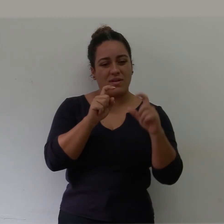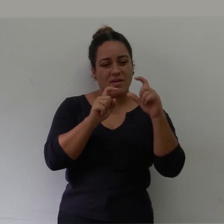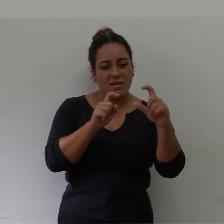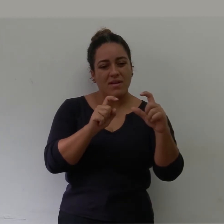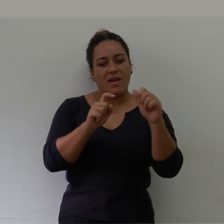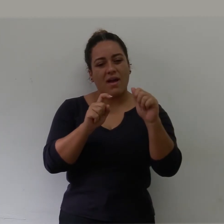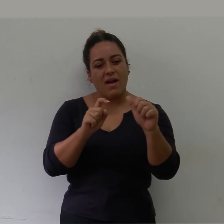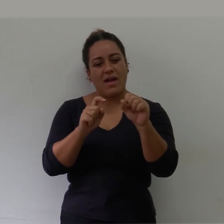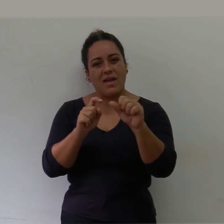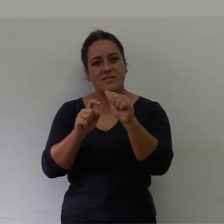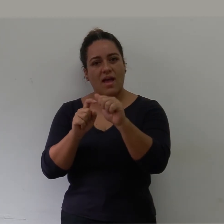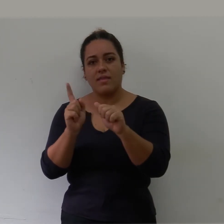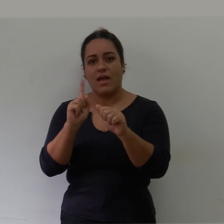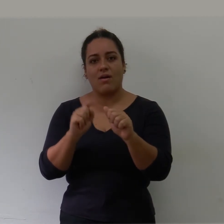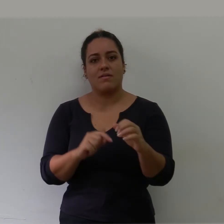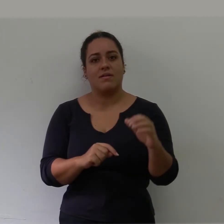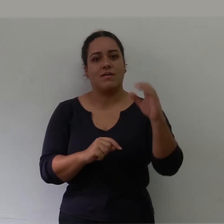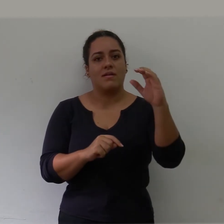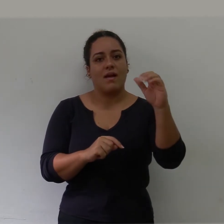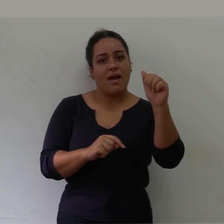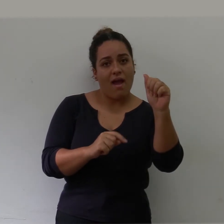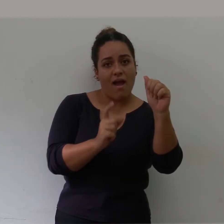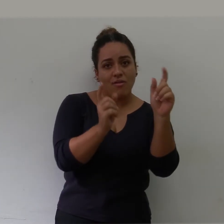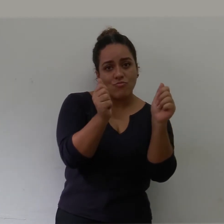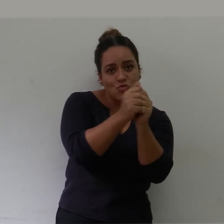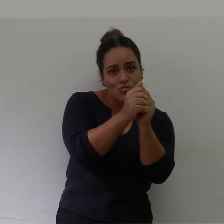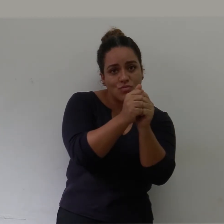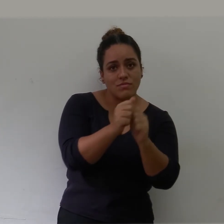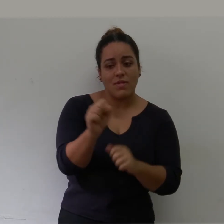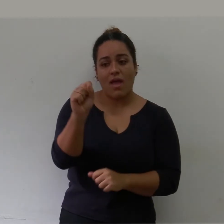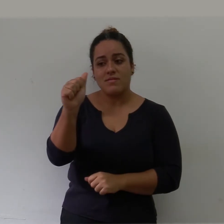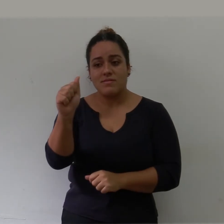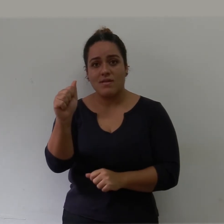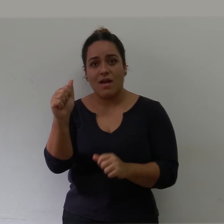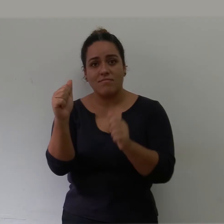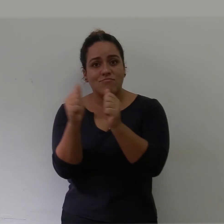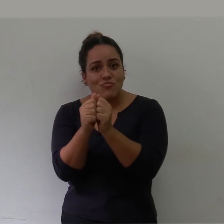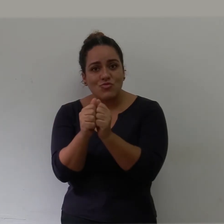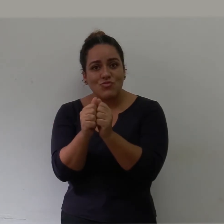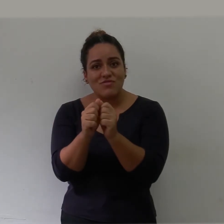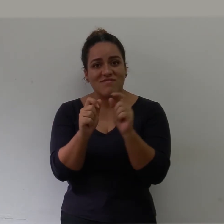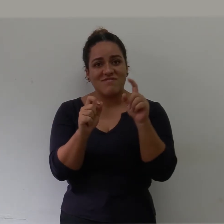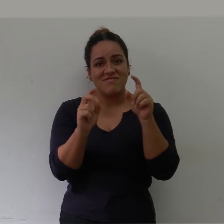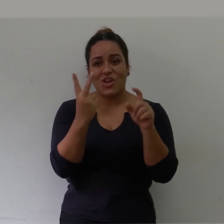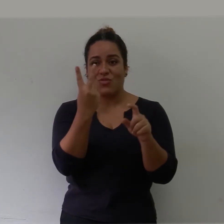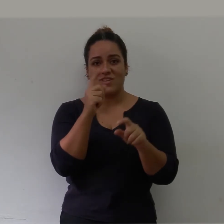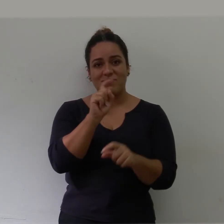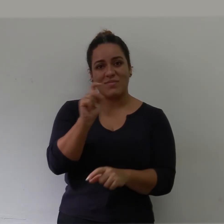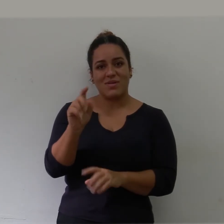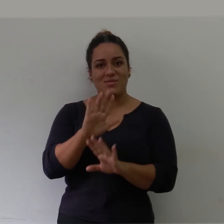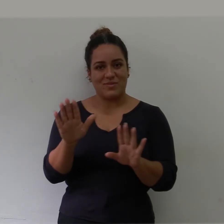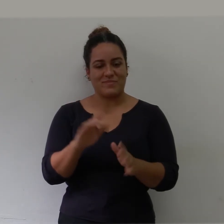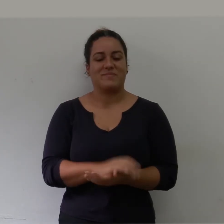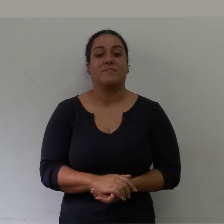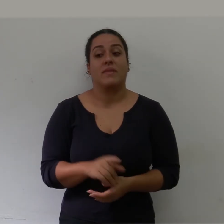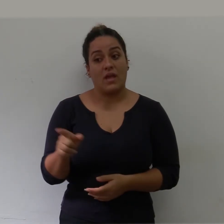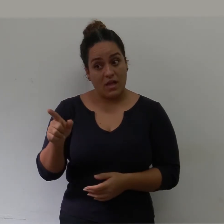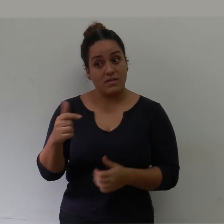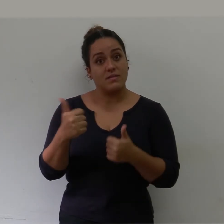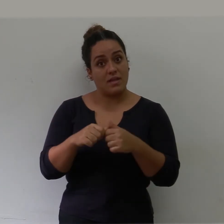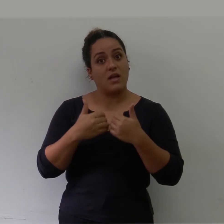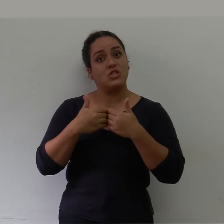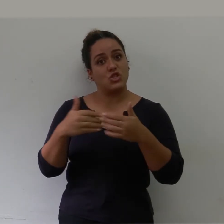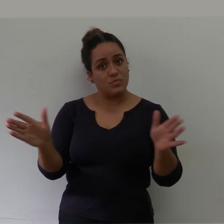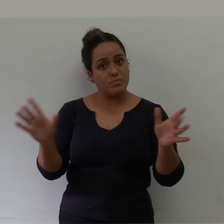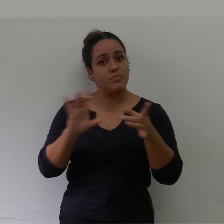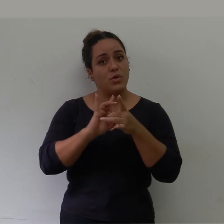toques. C-A-S-A. Eu só clico no K e no Z. O programa está disponível no site do Núcleo